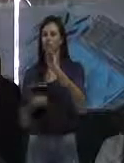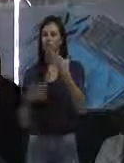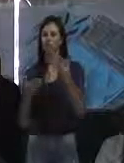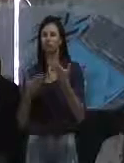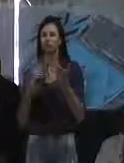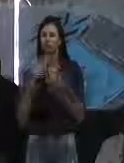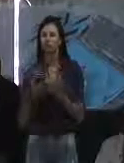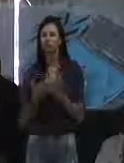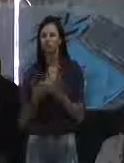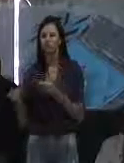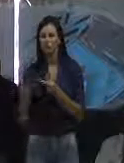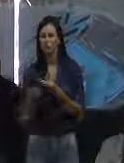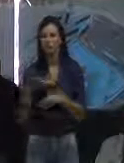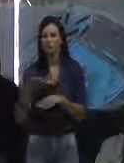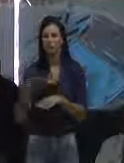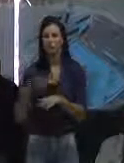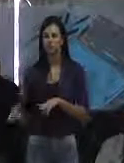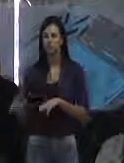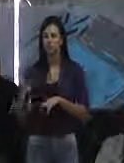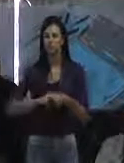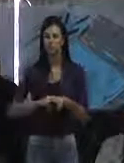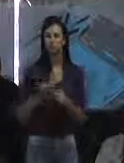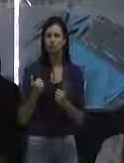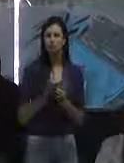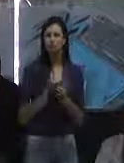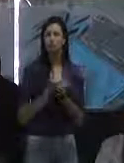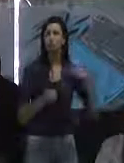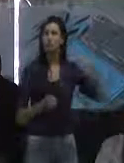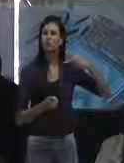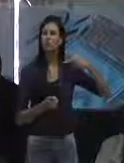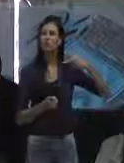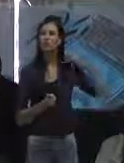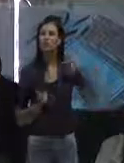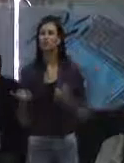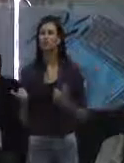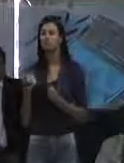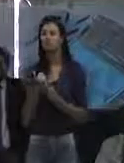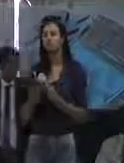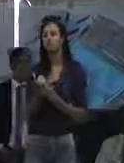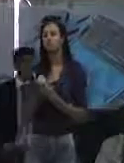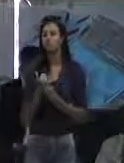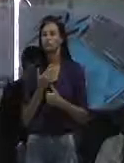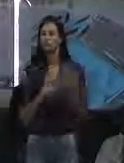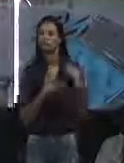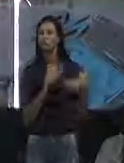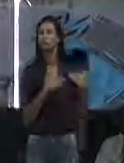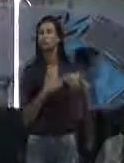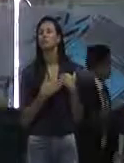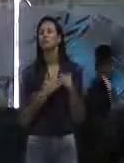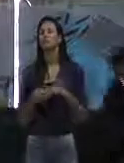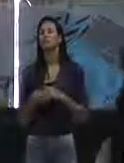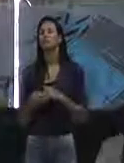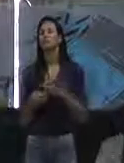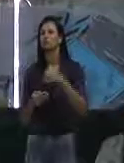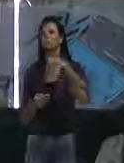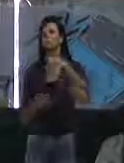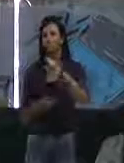momento, a assumir a cadeira de vereador no lugar daquela época, a vereadora Dona